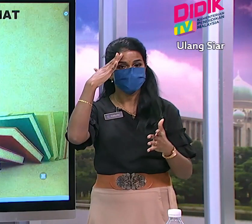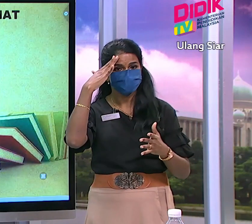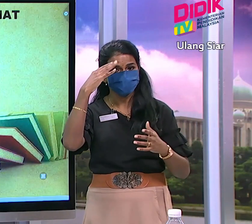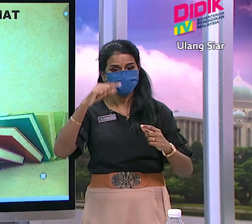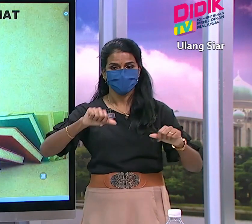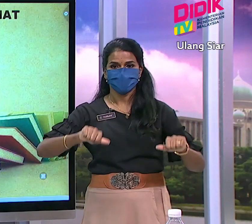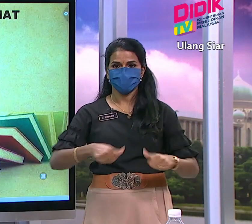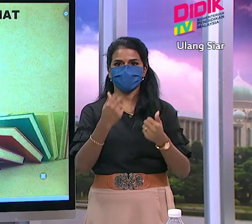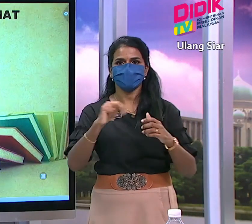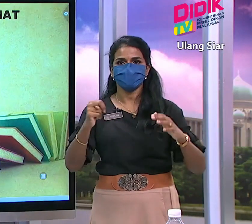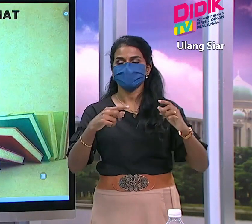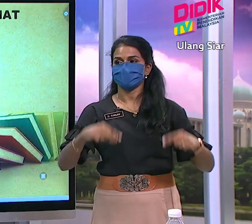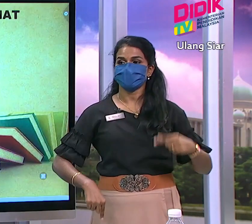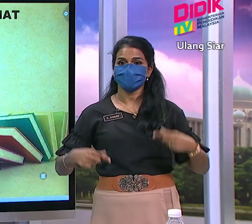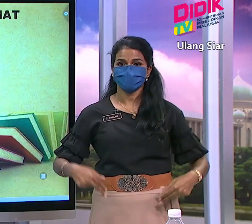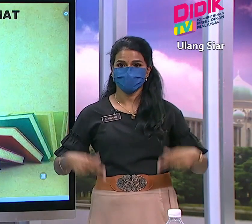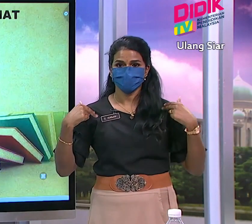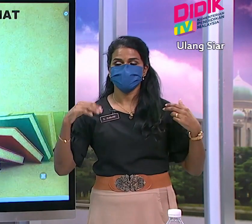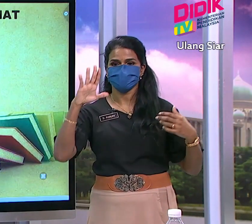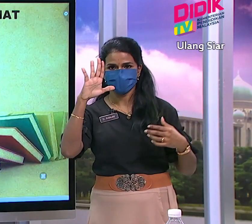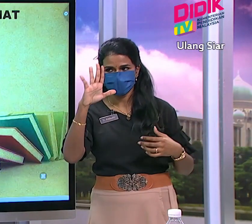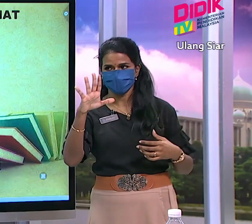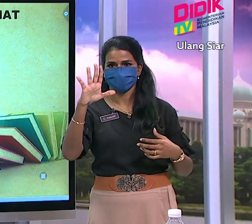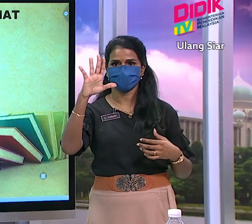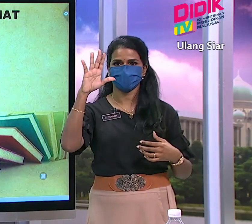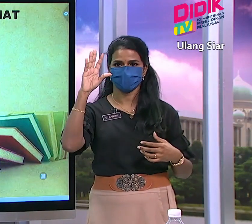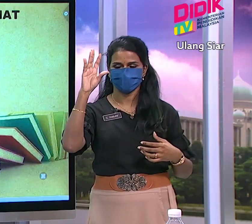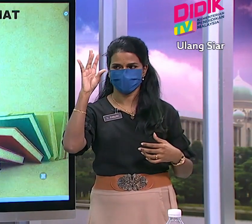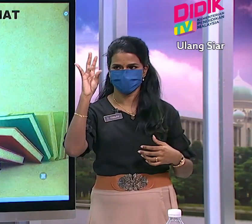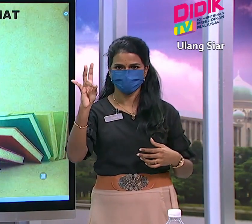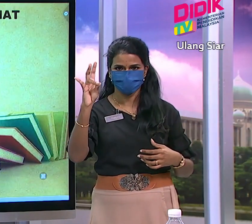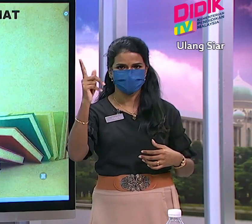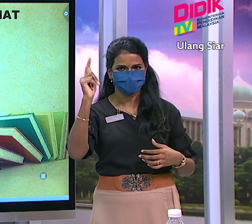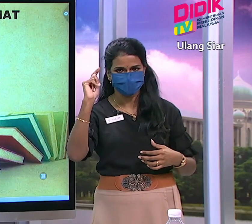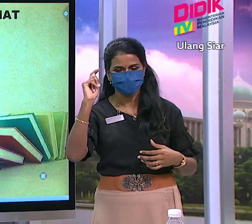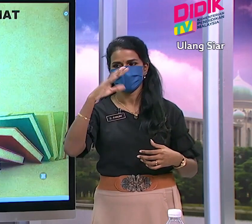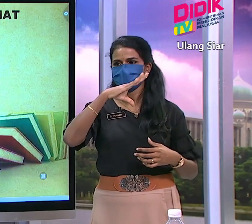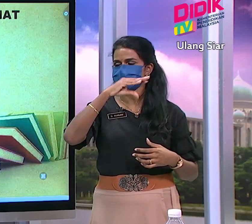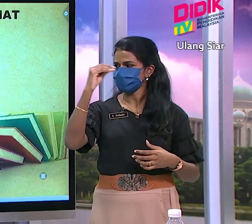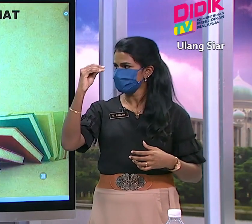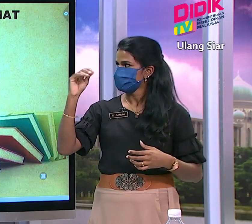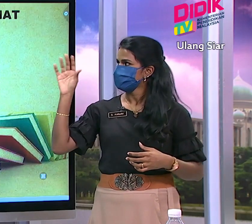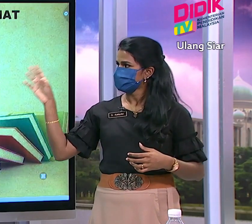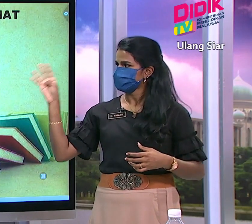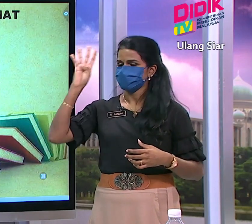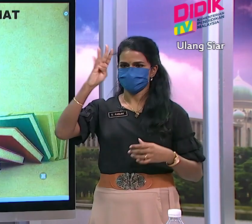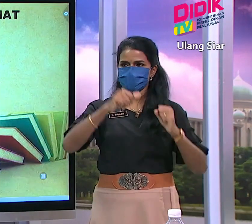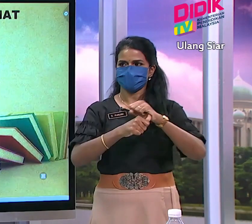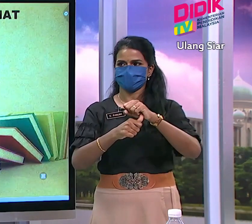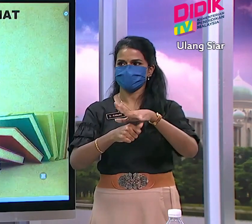tahu amalan gaya hidup sehat yang tujuh tadi dan ni empat